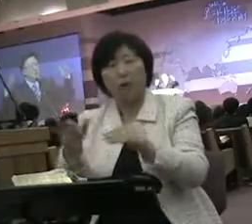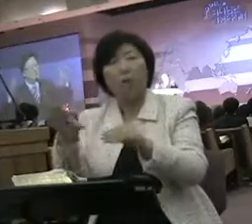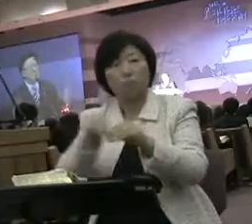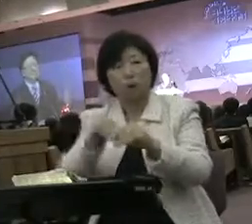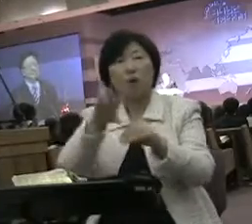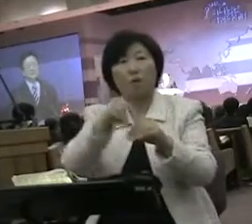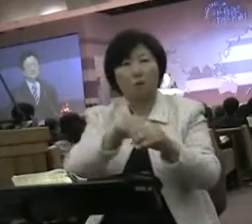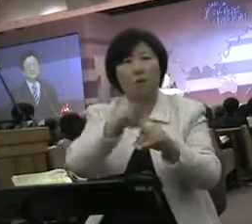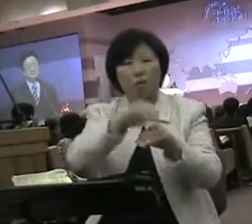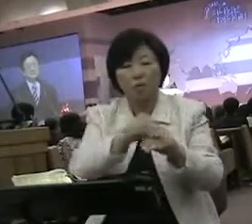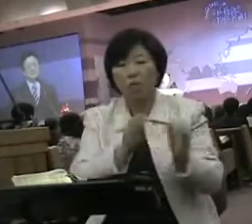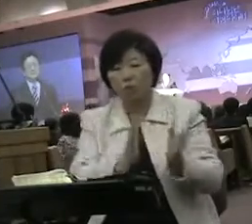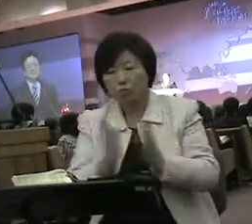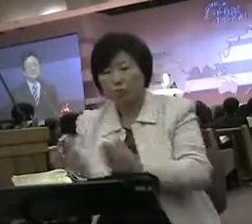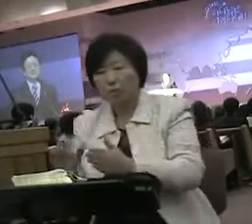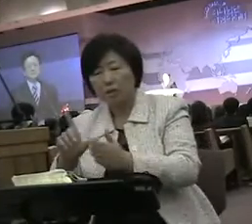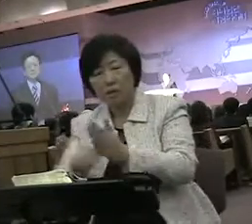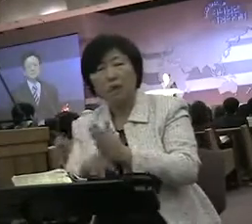준비하는 시간은 짧았습니다.